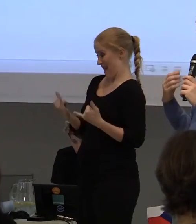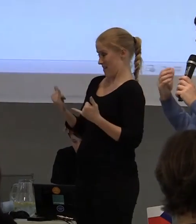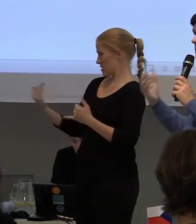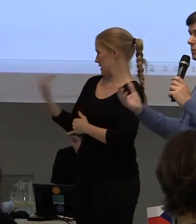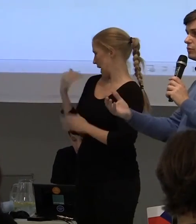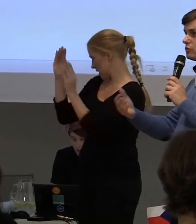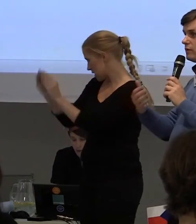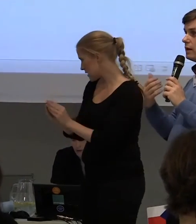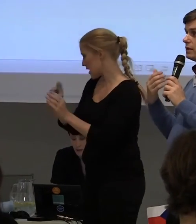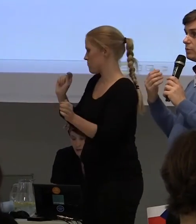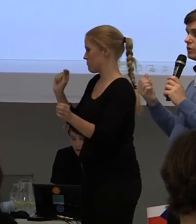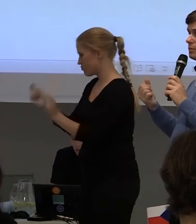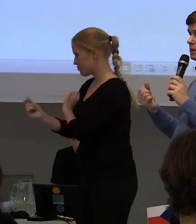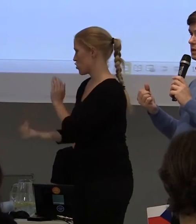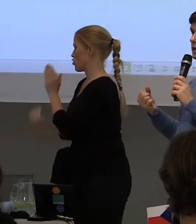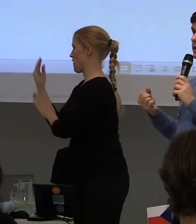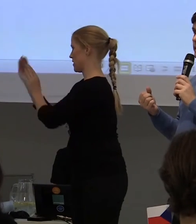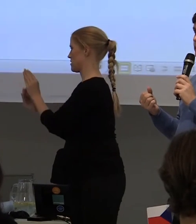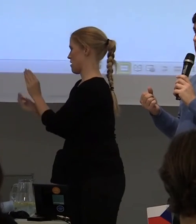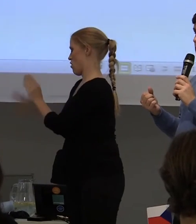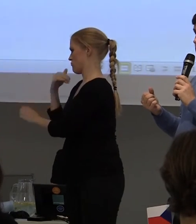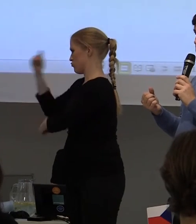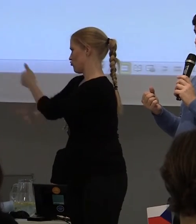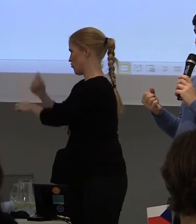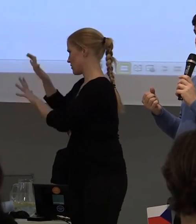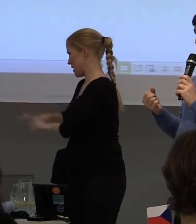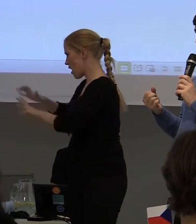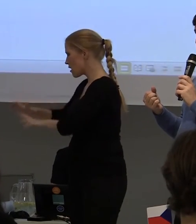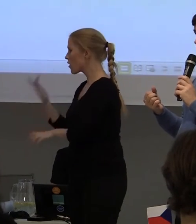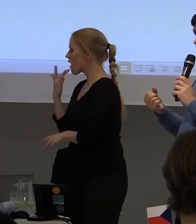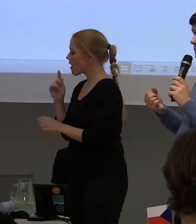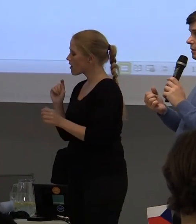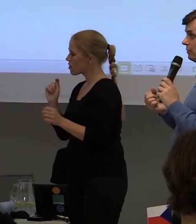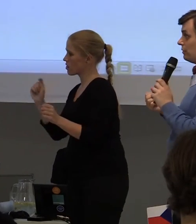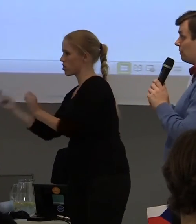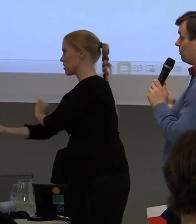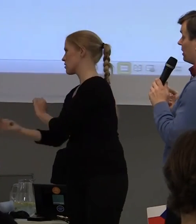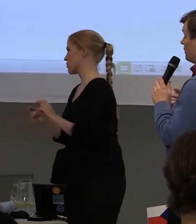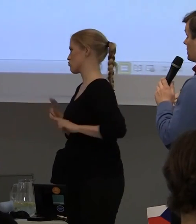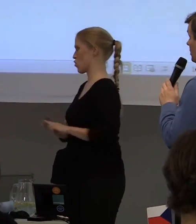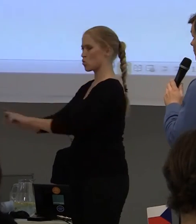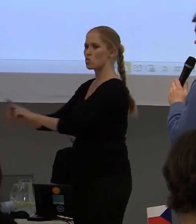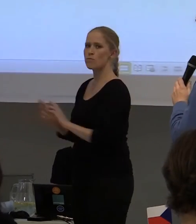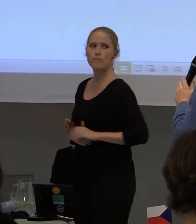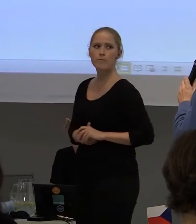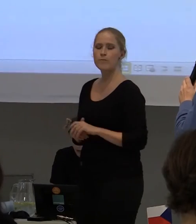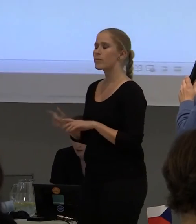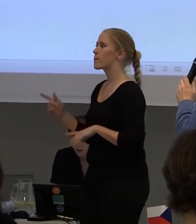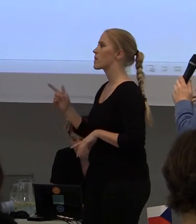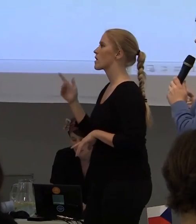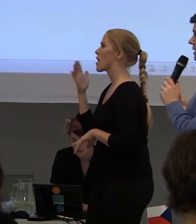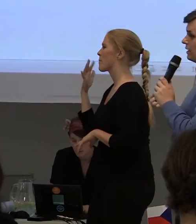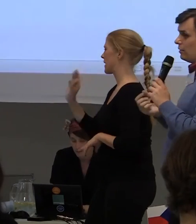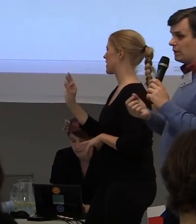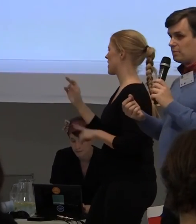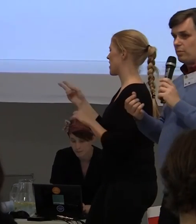financování, ale obecně posuzování těch potřeb dětí. S tím, že paní Felcmanová a pan docent